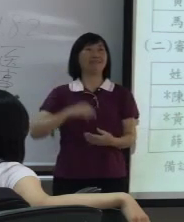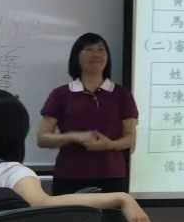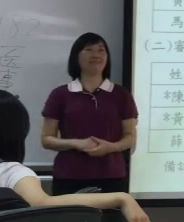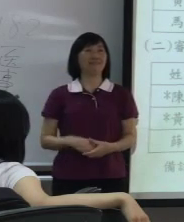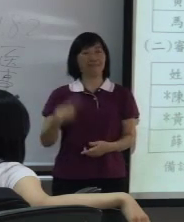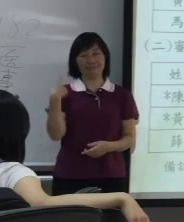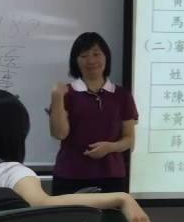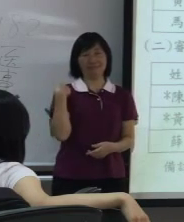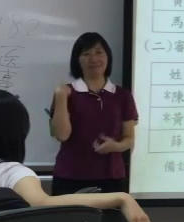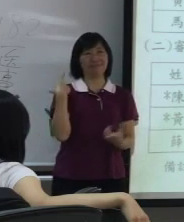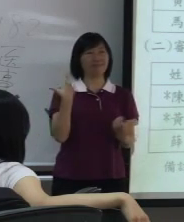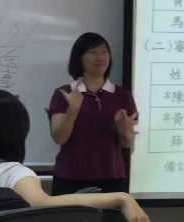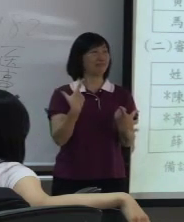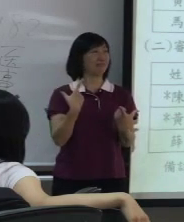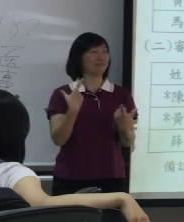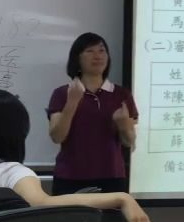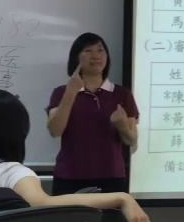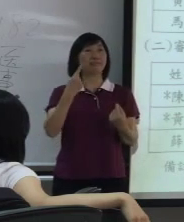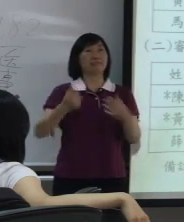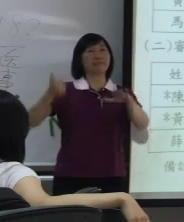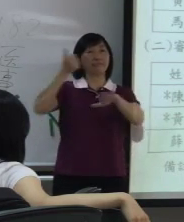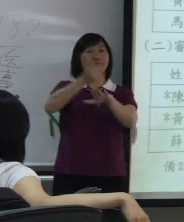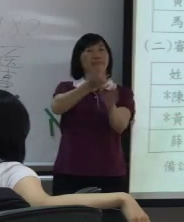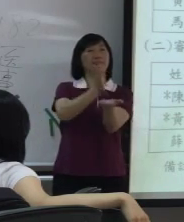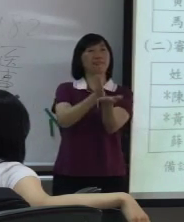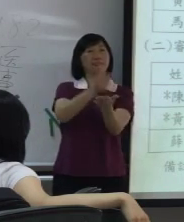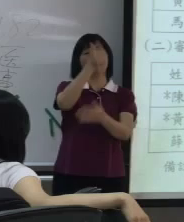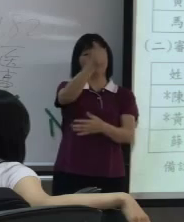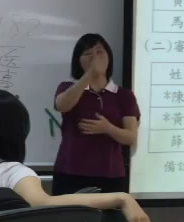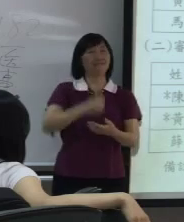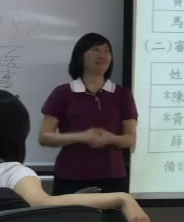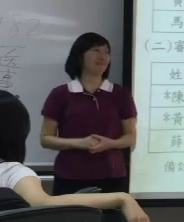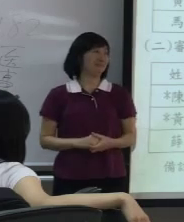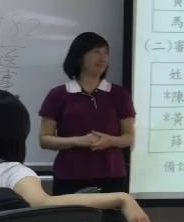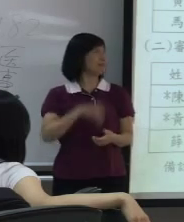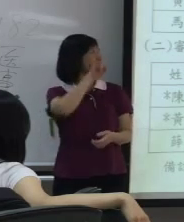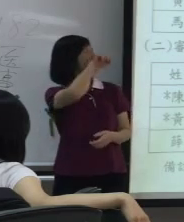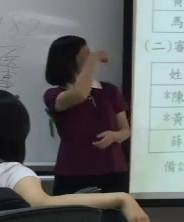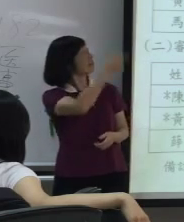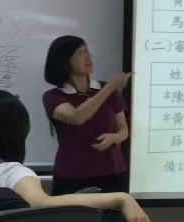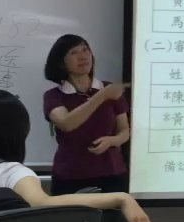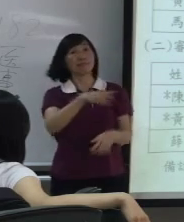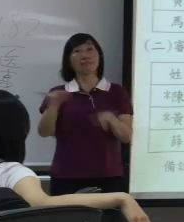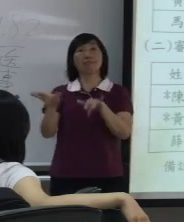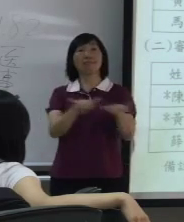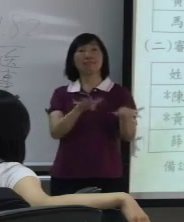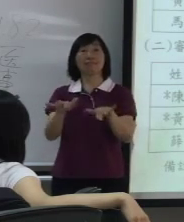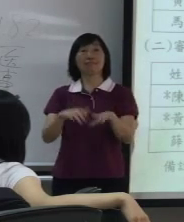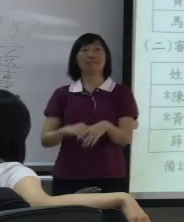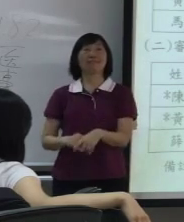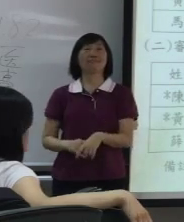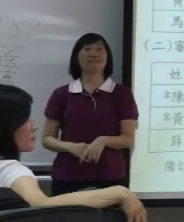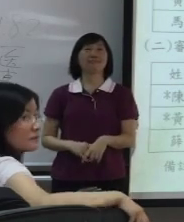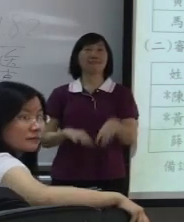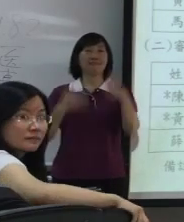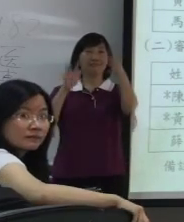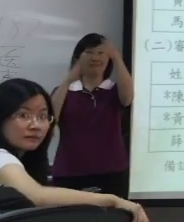昨天他的分享非常精彩、哦、接下来许金桥，